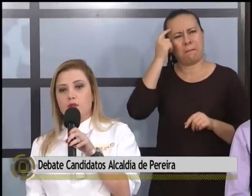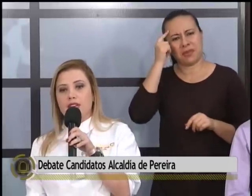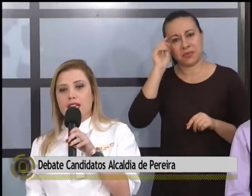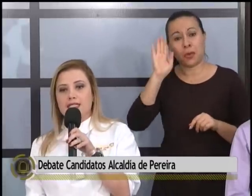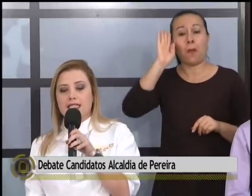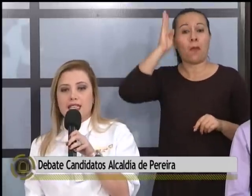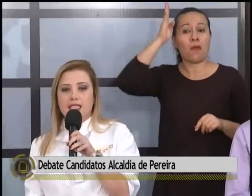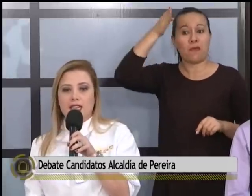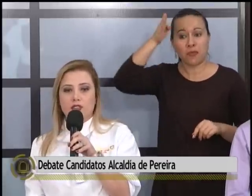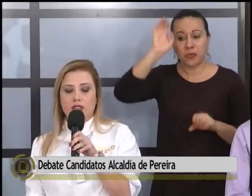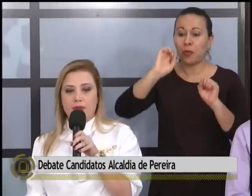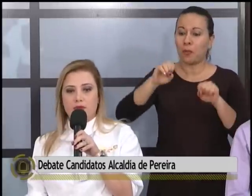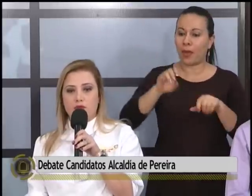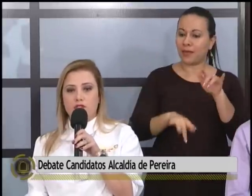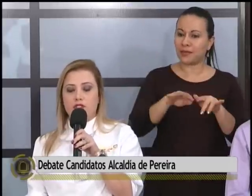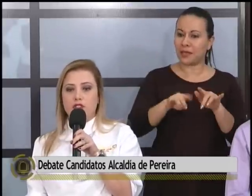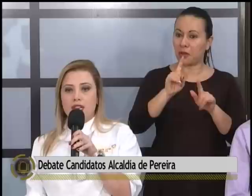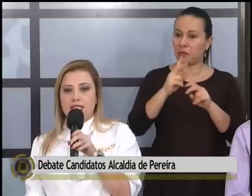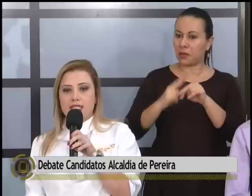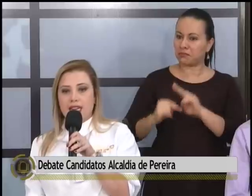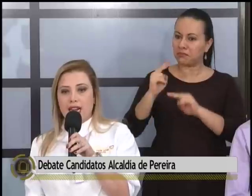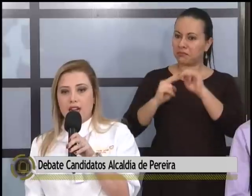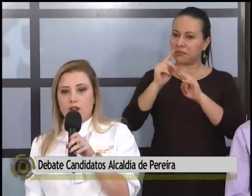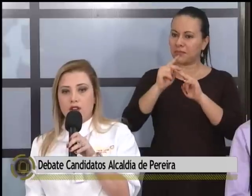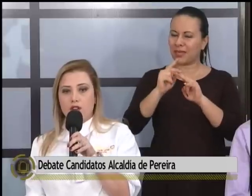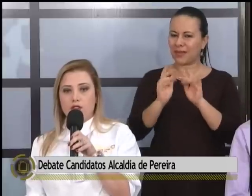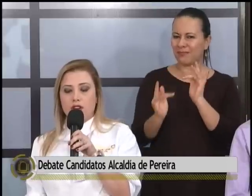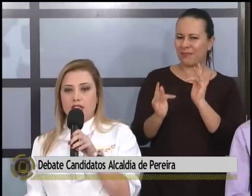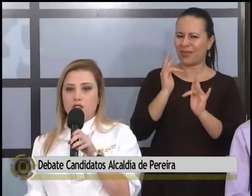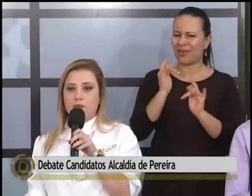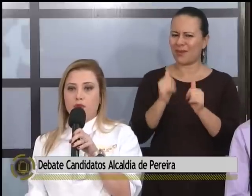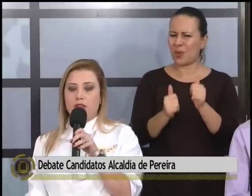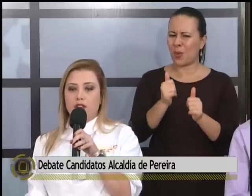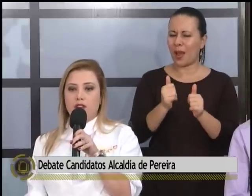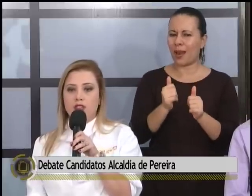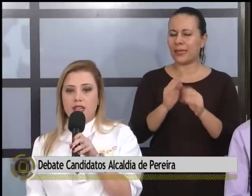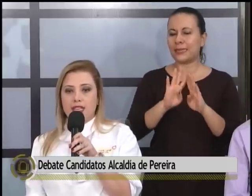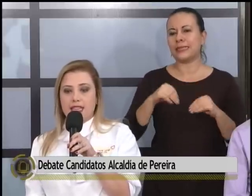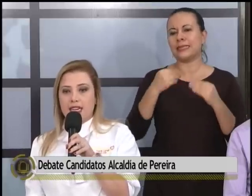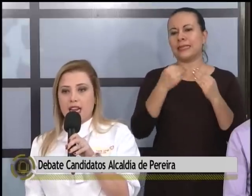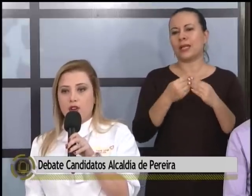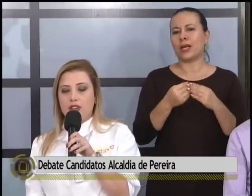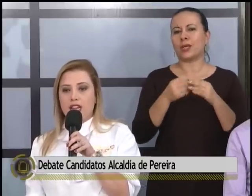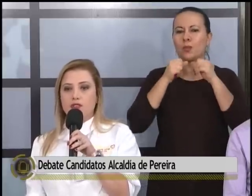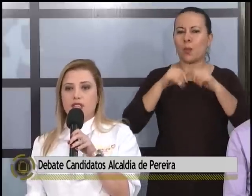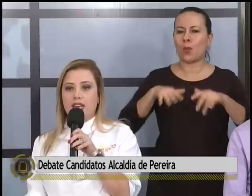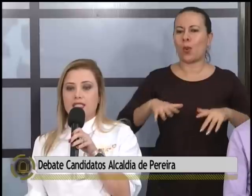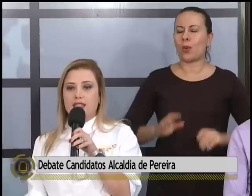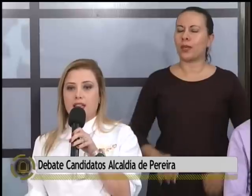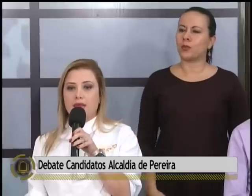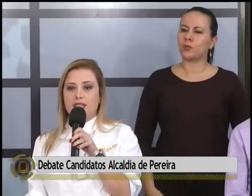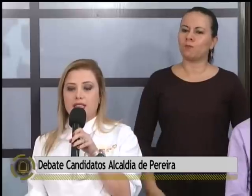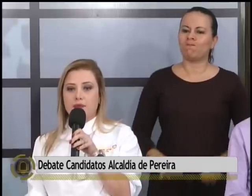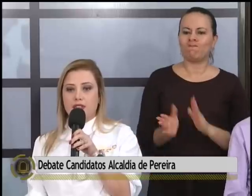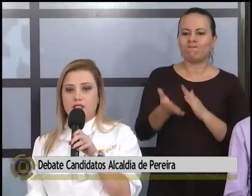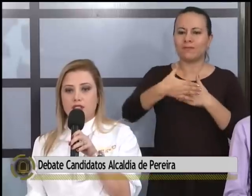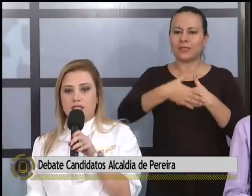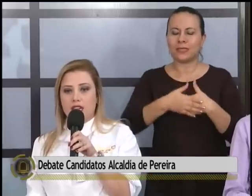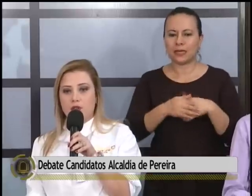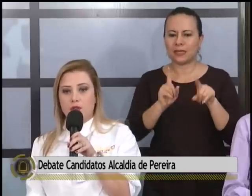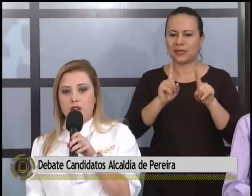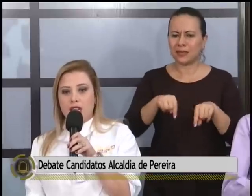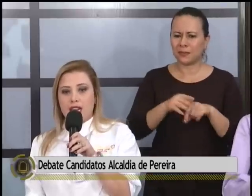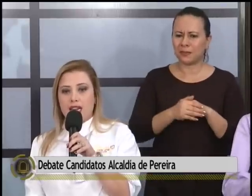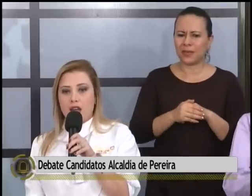Obras Públicas. Desacierto también muchos, cerrar hoy los colegios públicos, cerrar hoy las unidades intermedias y puestos